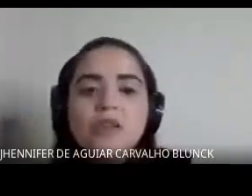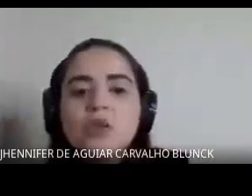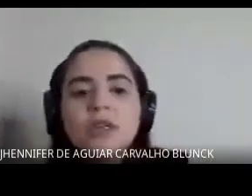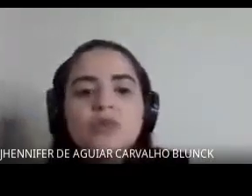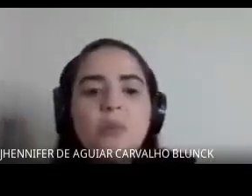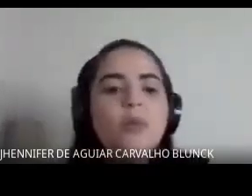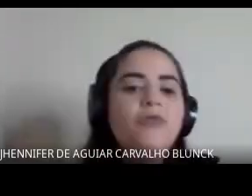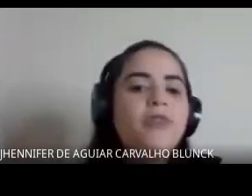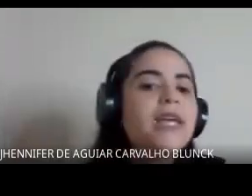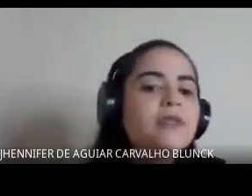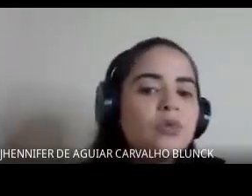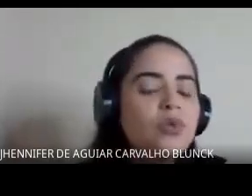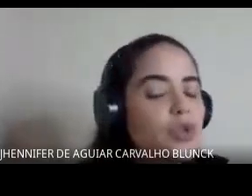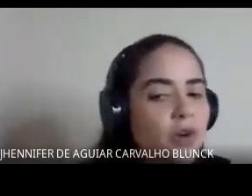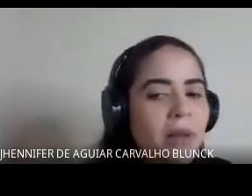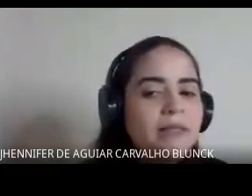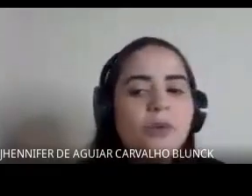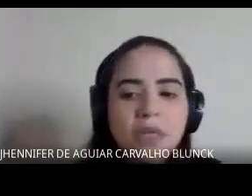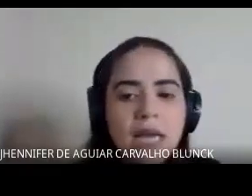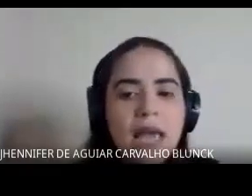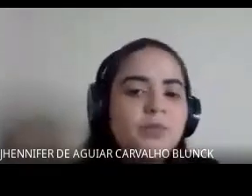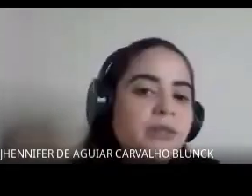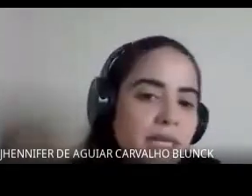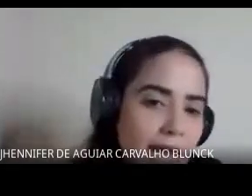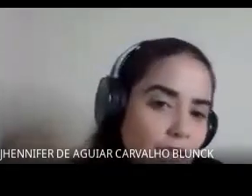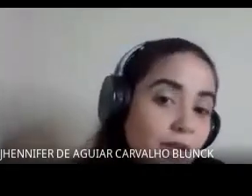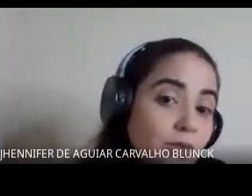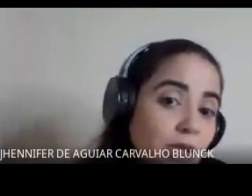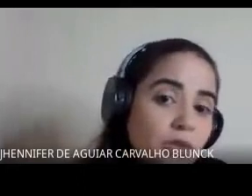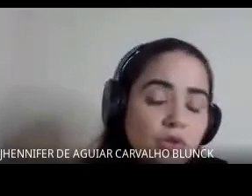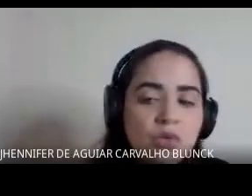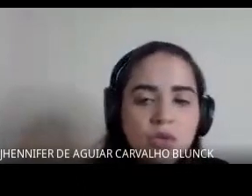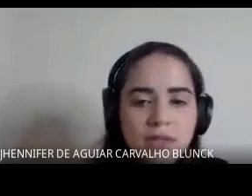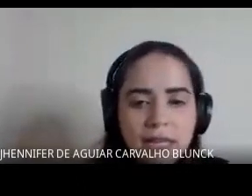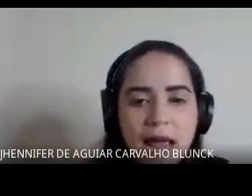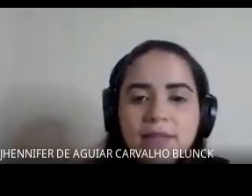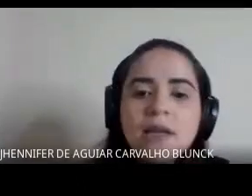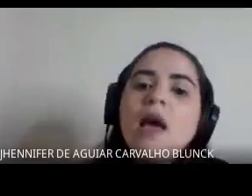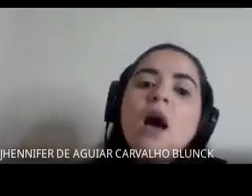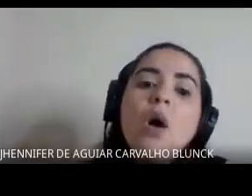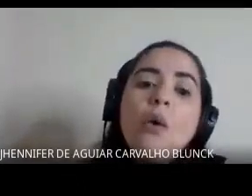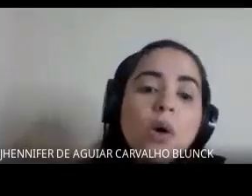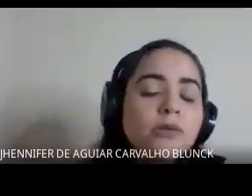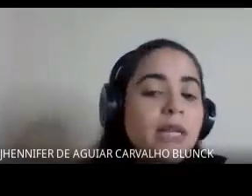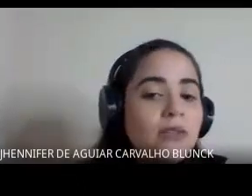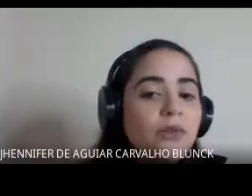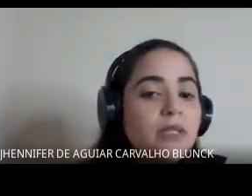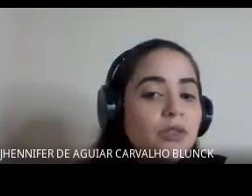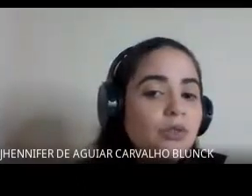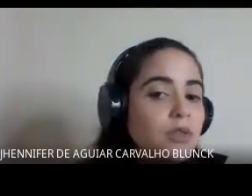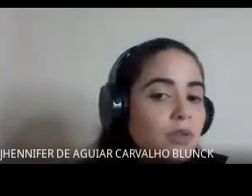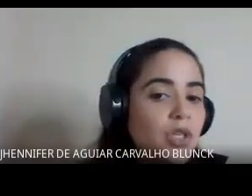decreto fala sobre isso, sobre promover esses cursos de formação, que é responsabilidade tanto das instituições federais quanto